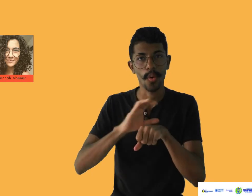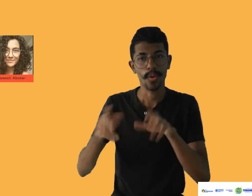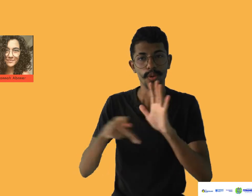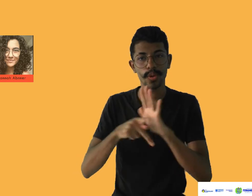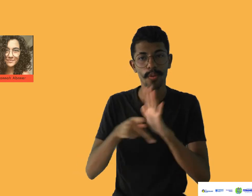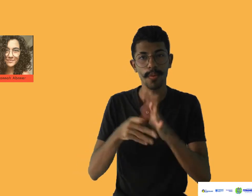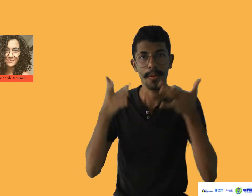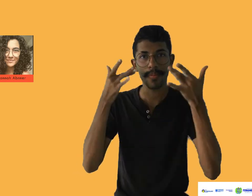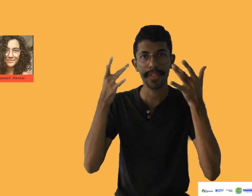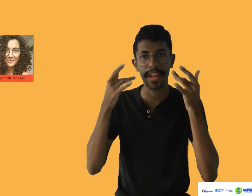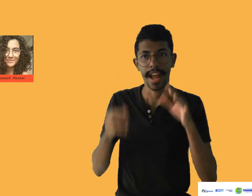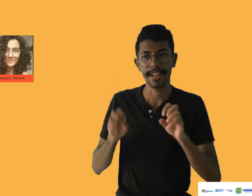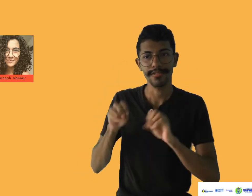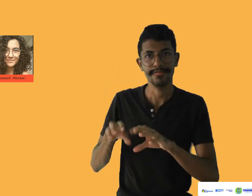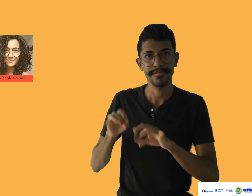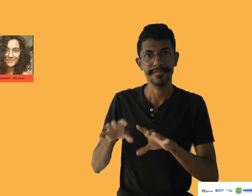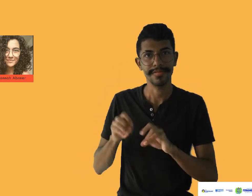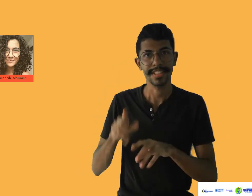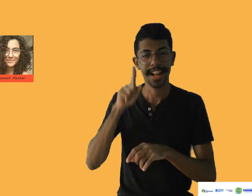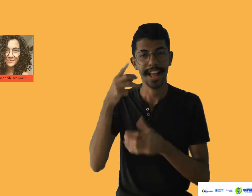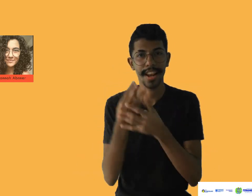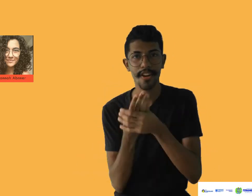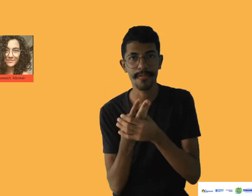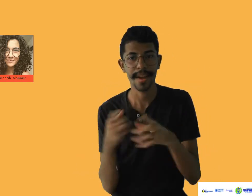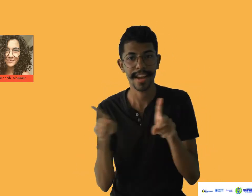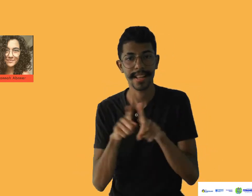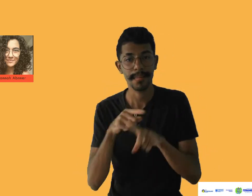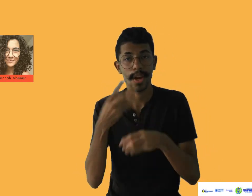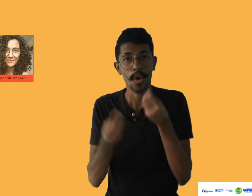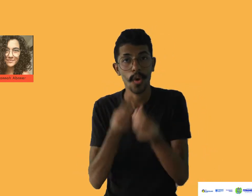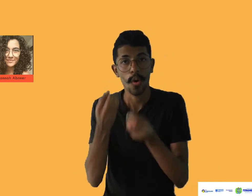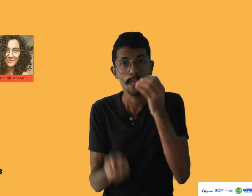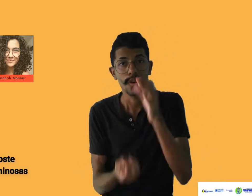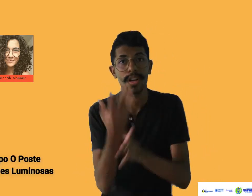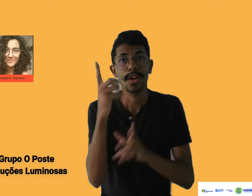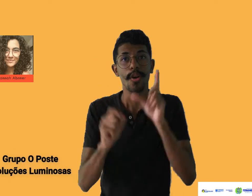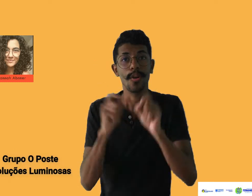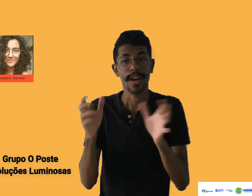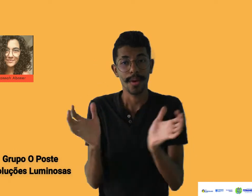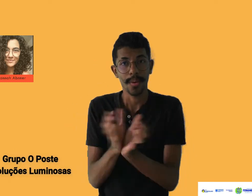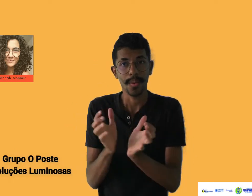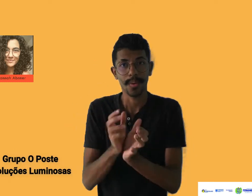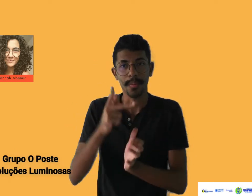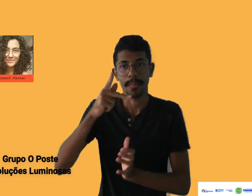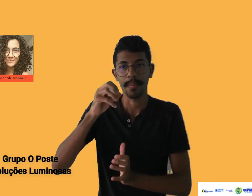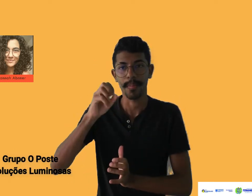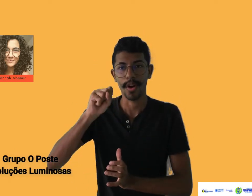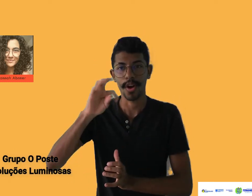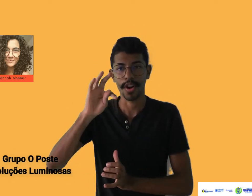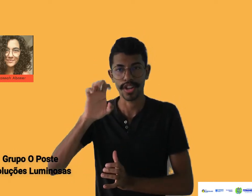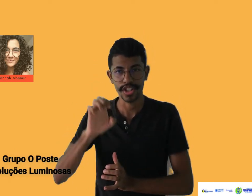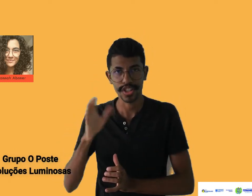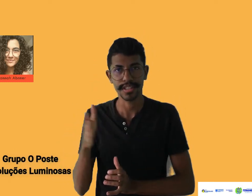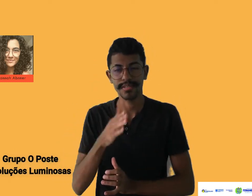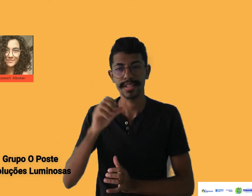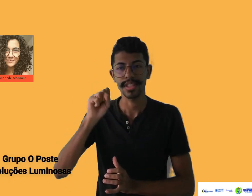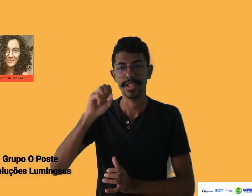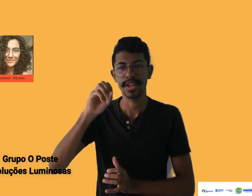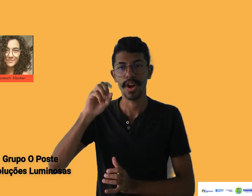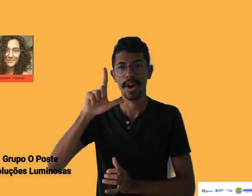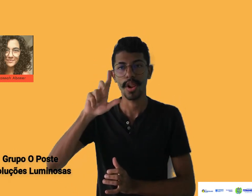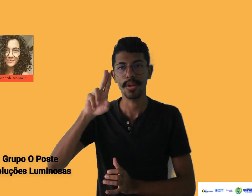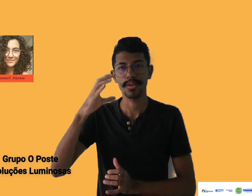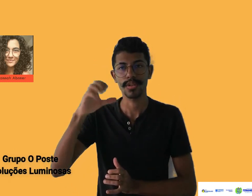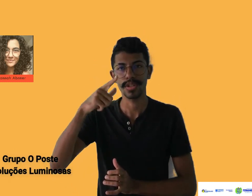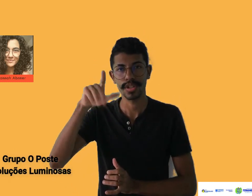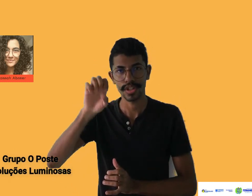e principalmente de como que surge a potência do grupo O Poste Soluções Luminosas. E aí é contar